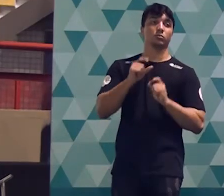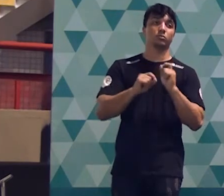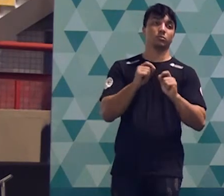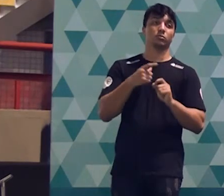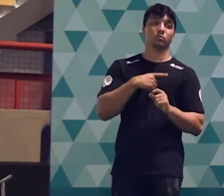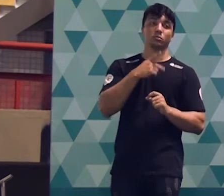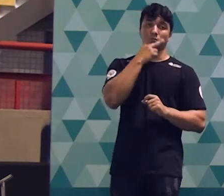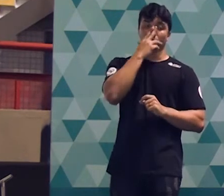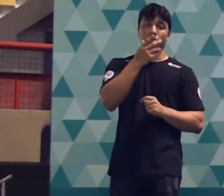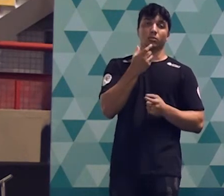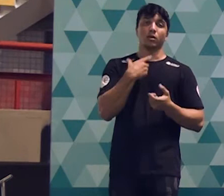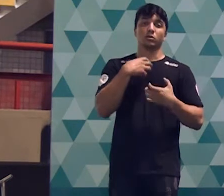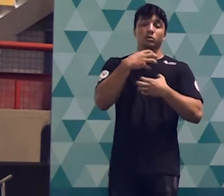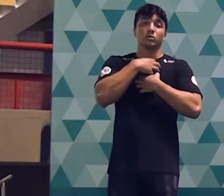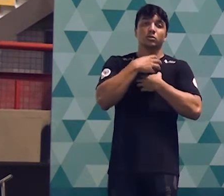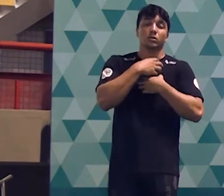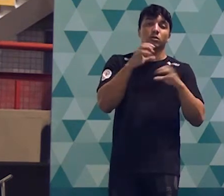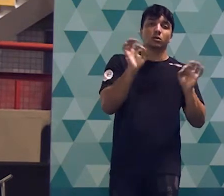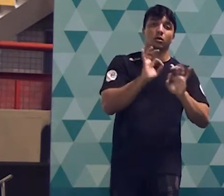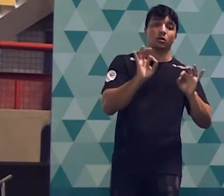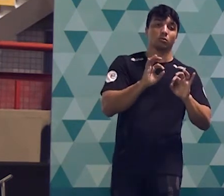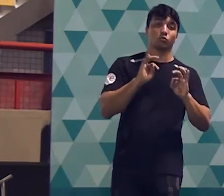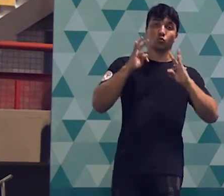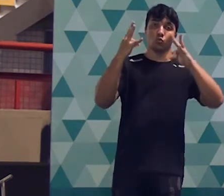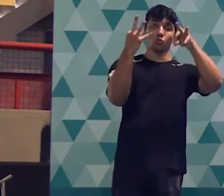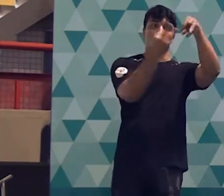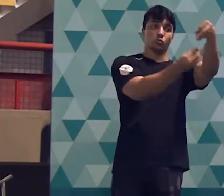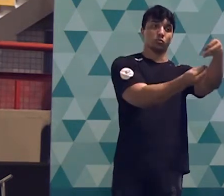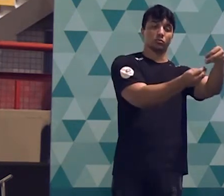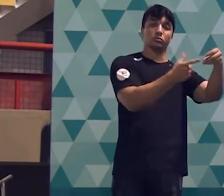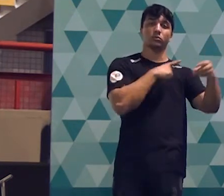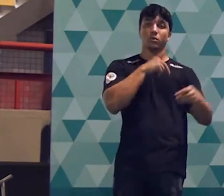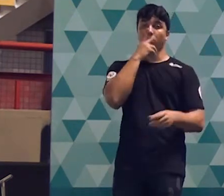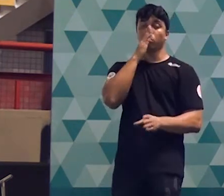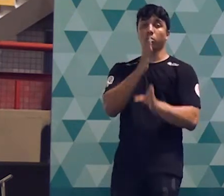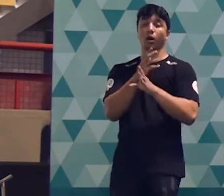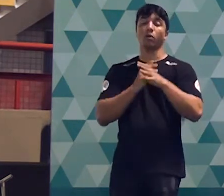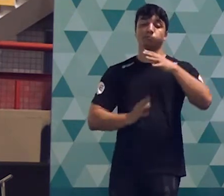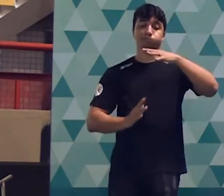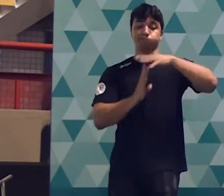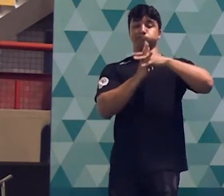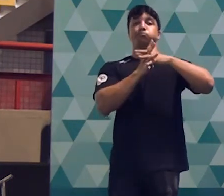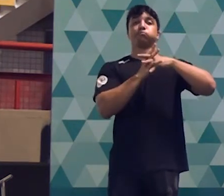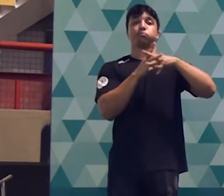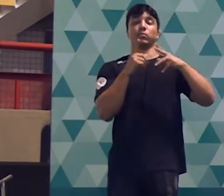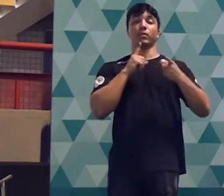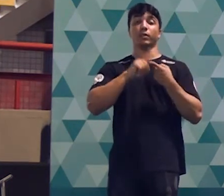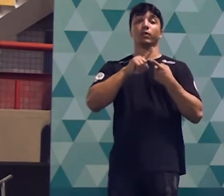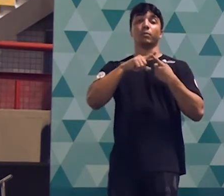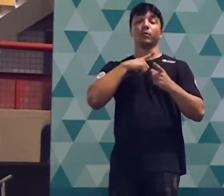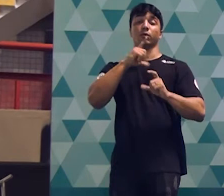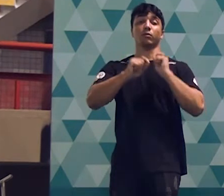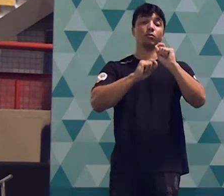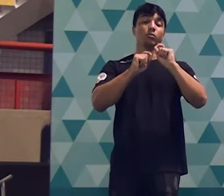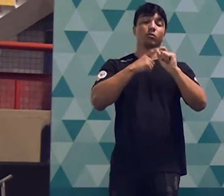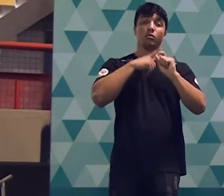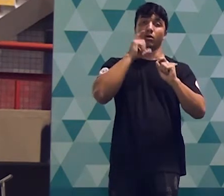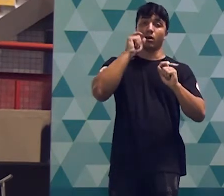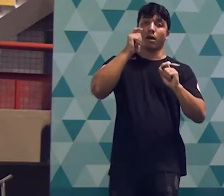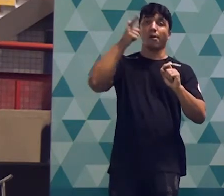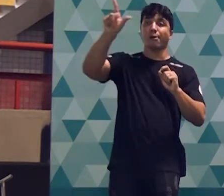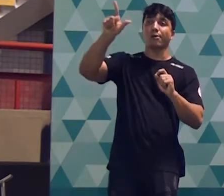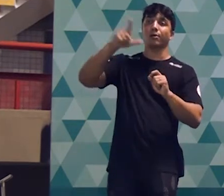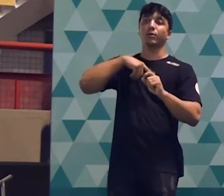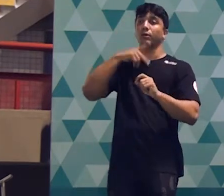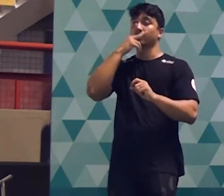dos sentidos. Todos eles, né? Pelo exagero e pelo uso de anabolizantes. E acontece ainda